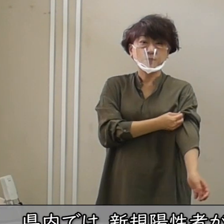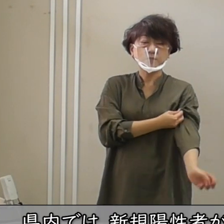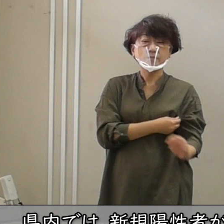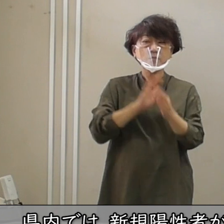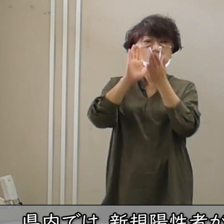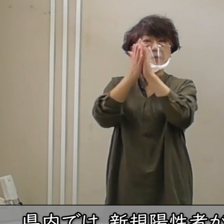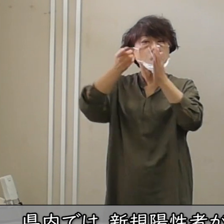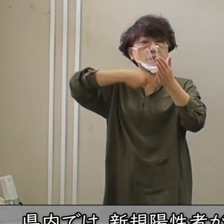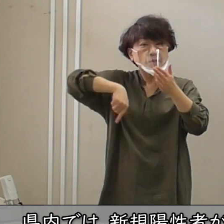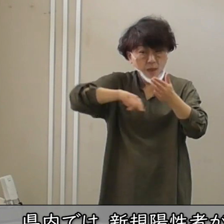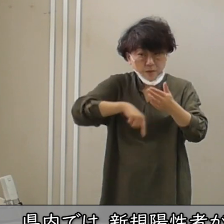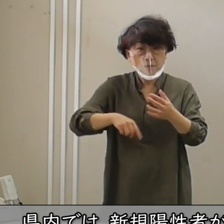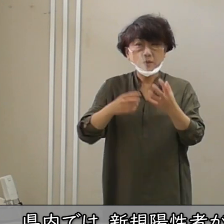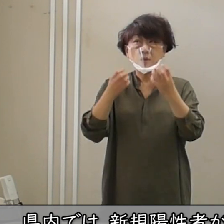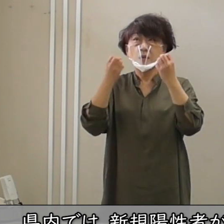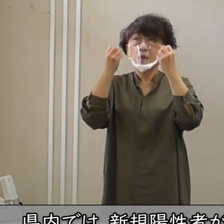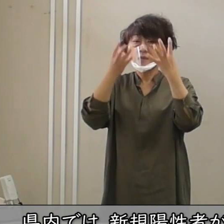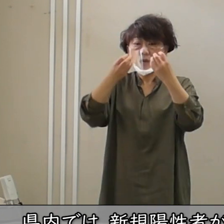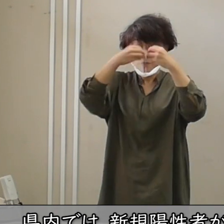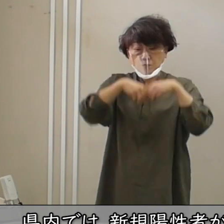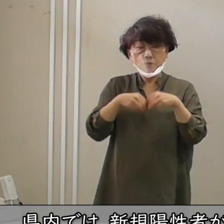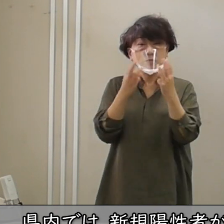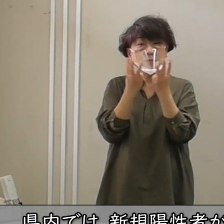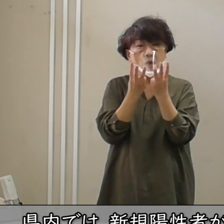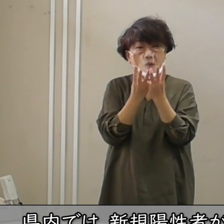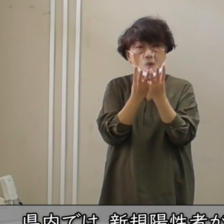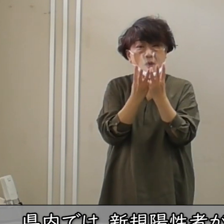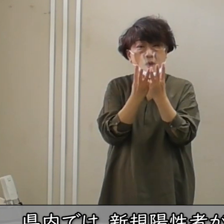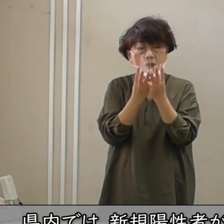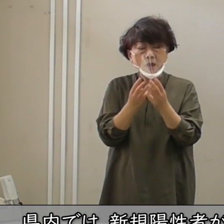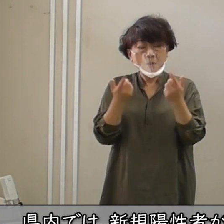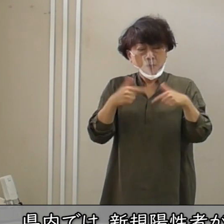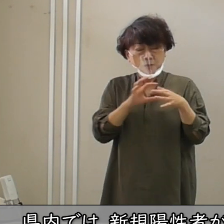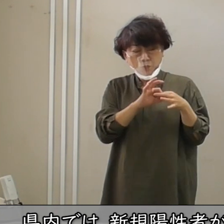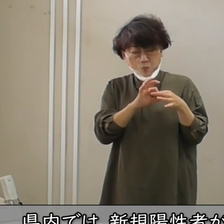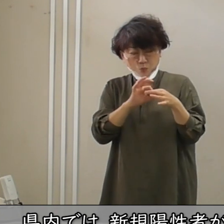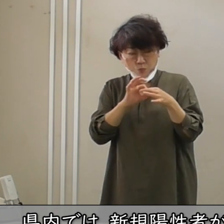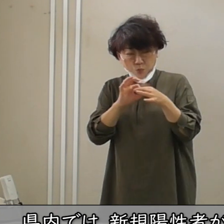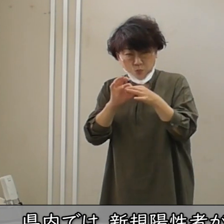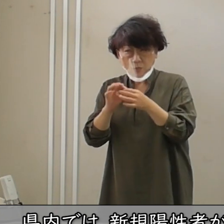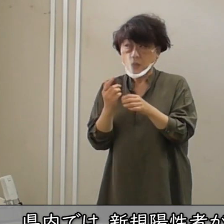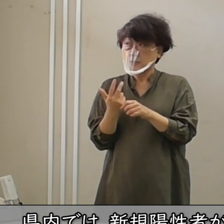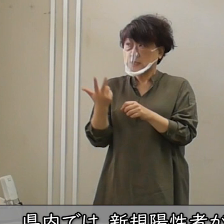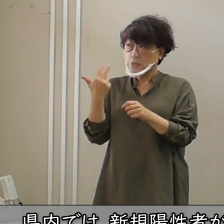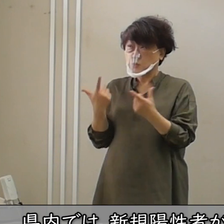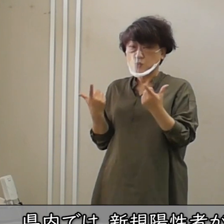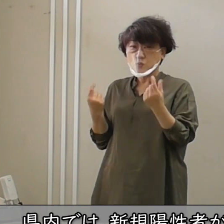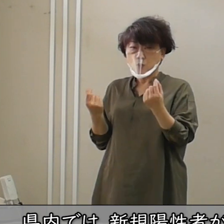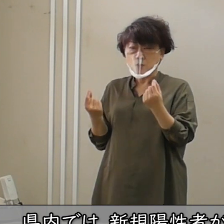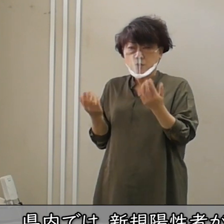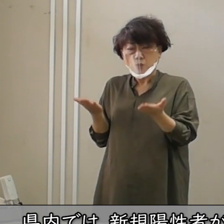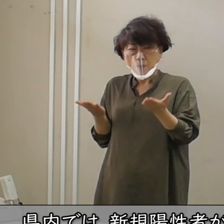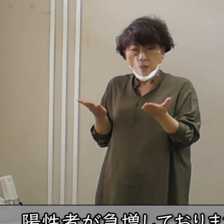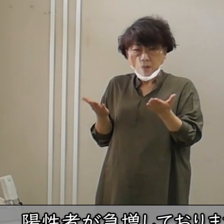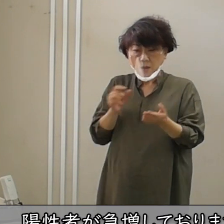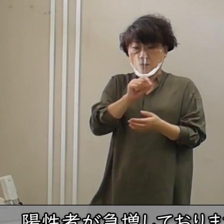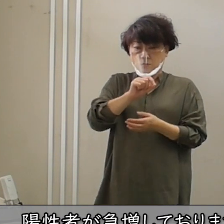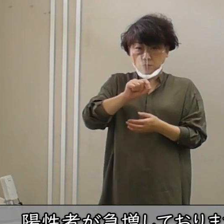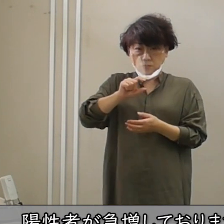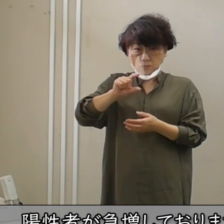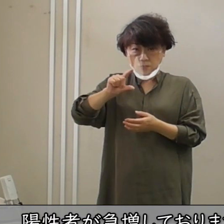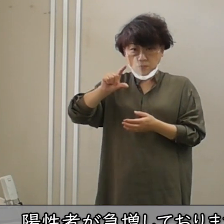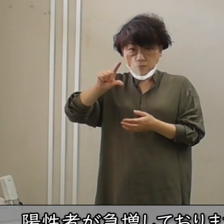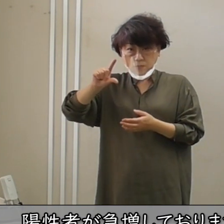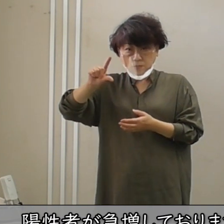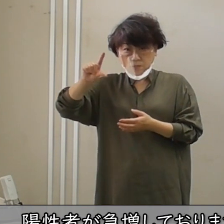県内では新規陽性者が16日連続で前週の同じ曜日を上回っているなど、陽性者が